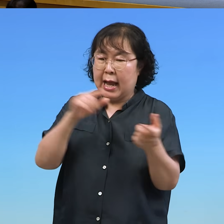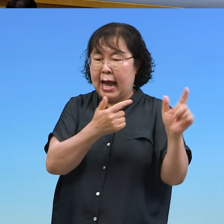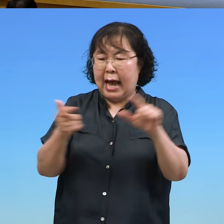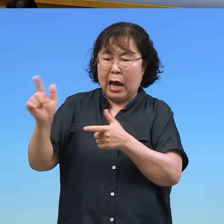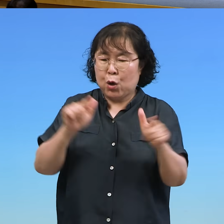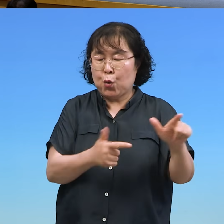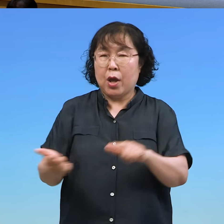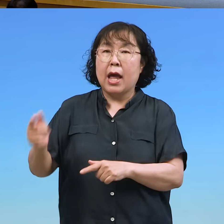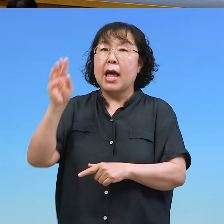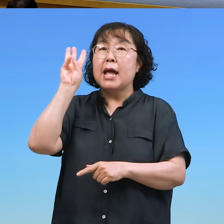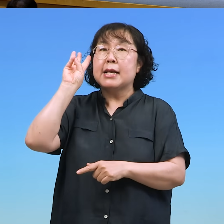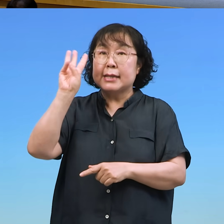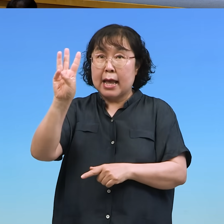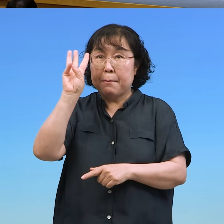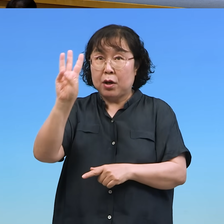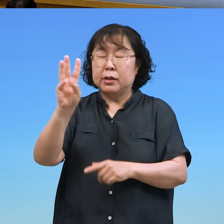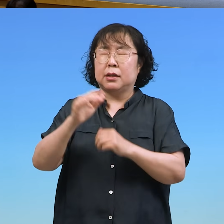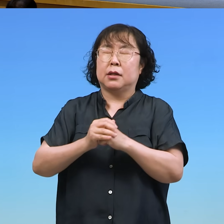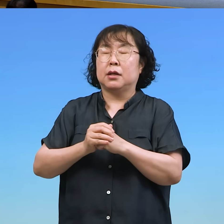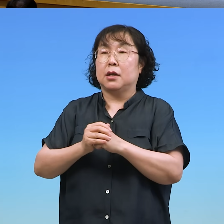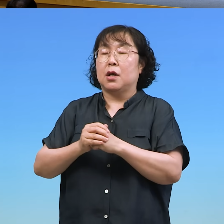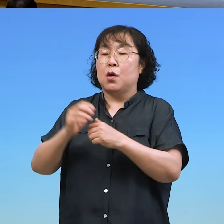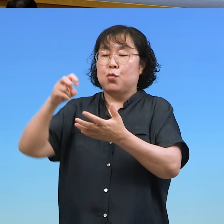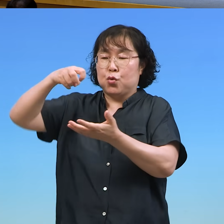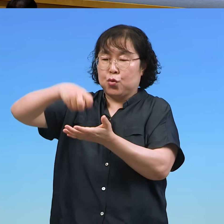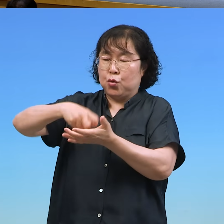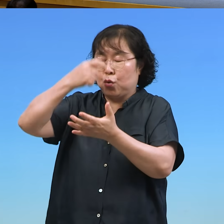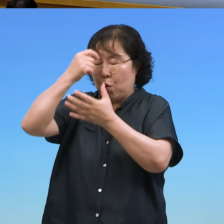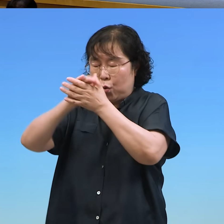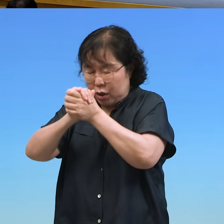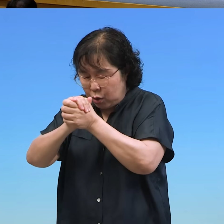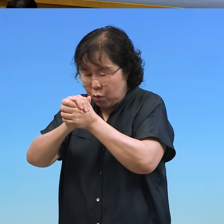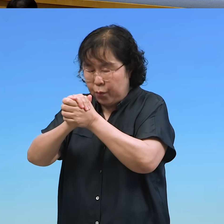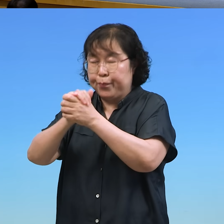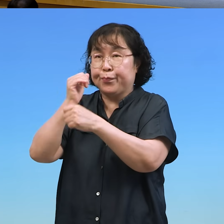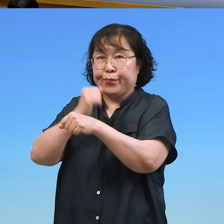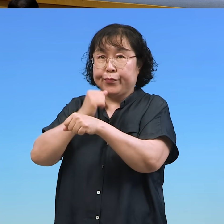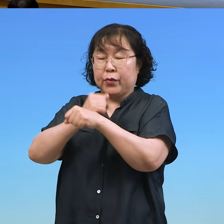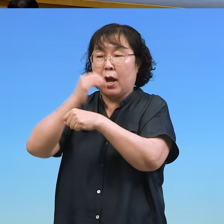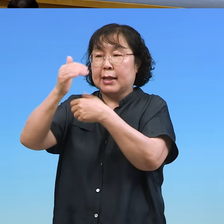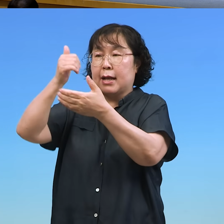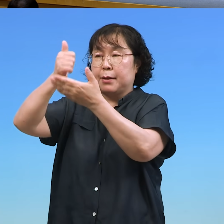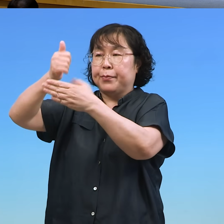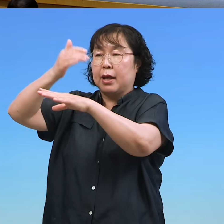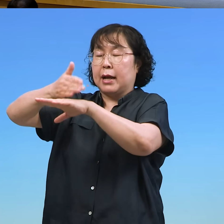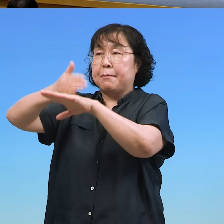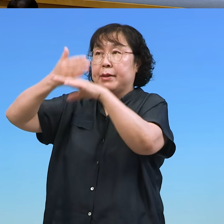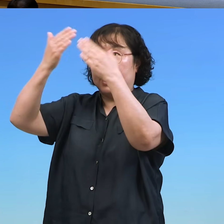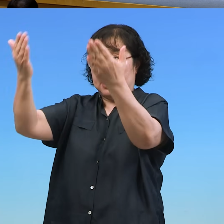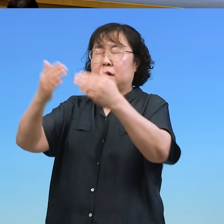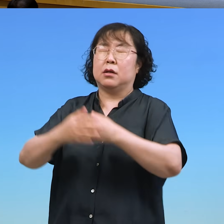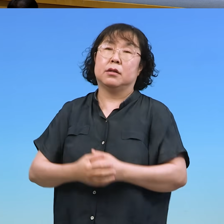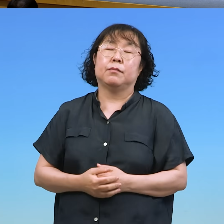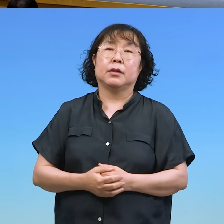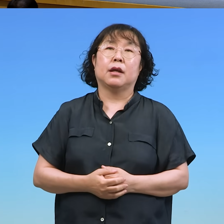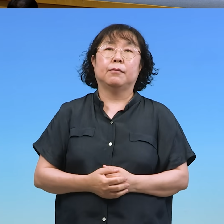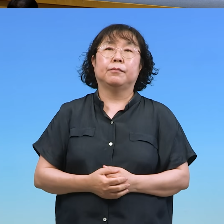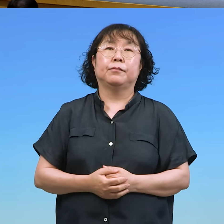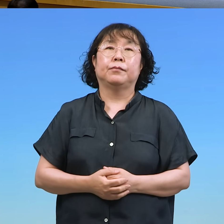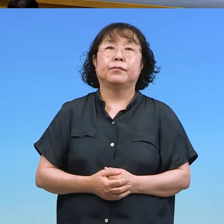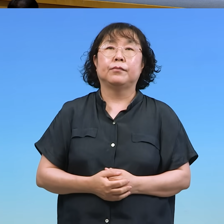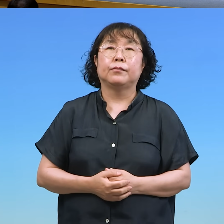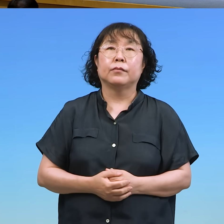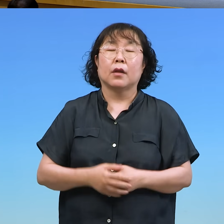3번씩 무릎을 꿇고 기도하며 그의 하나님께 감사하였더라. 지금 어떤 상황인지는 아시는 분이 많을